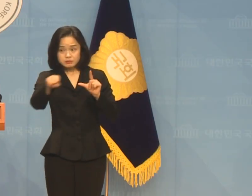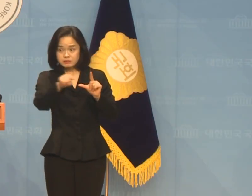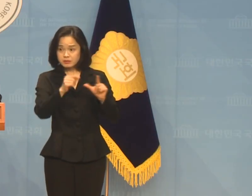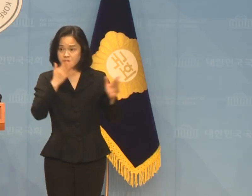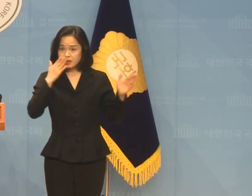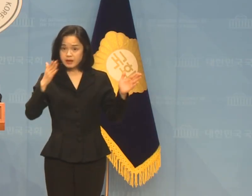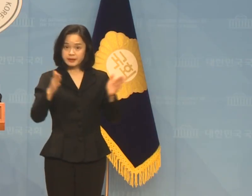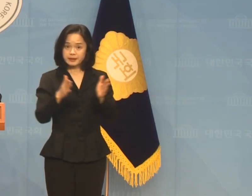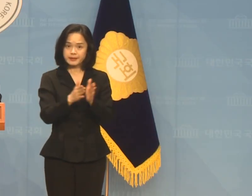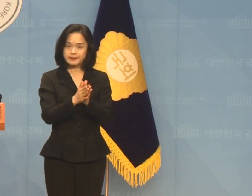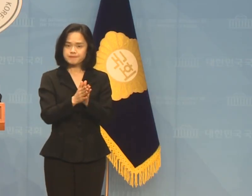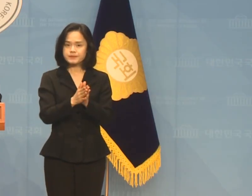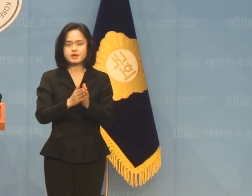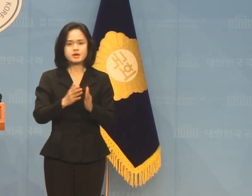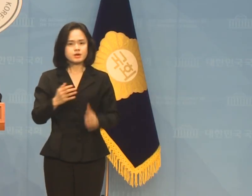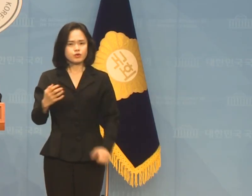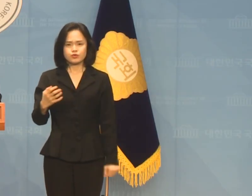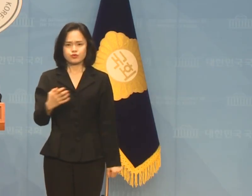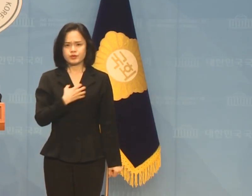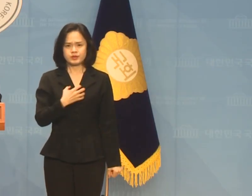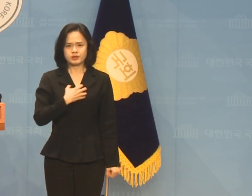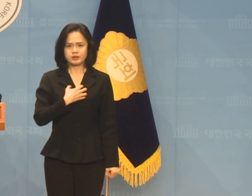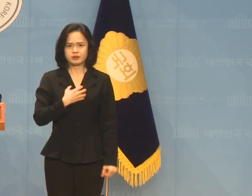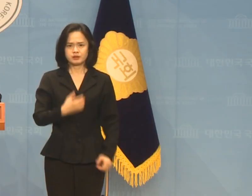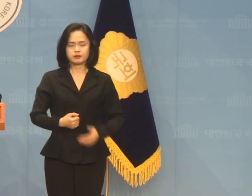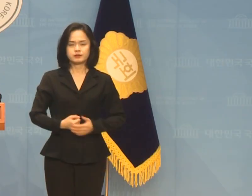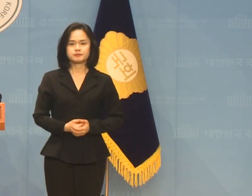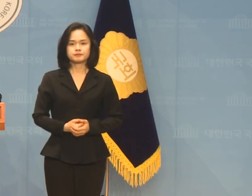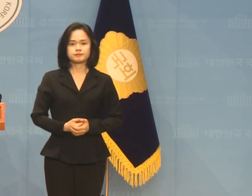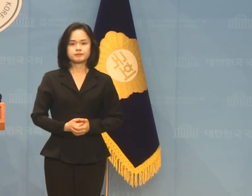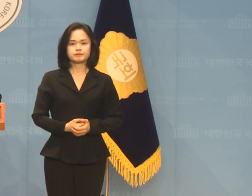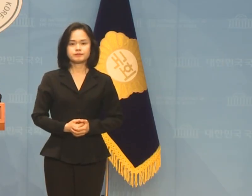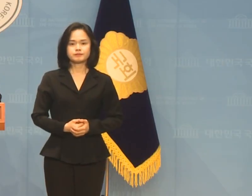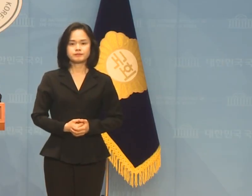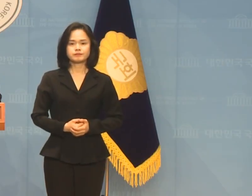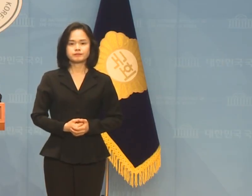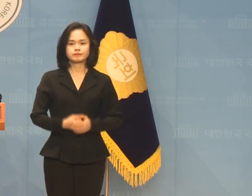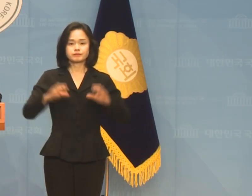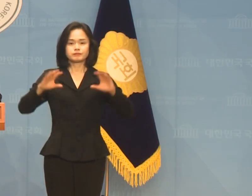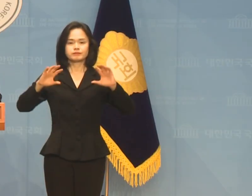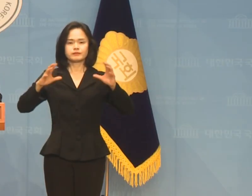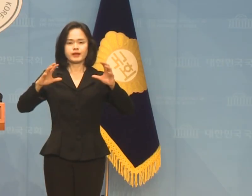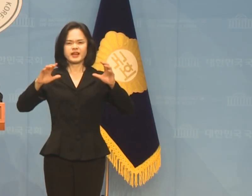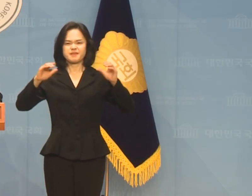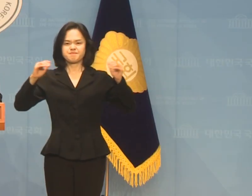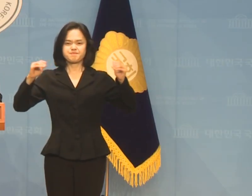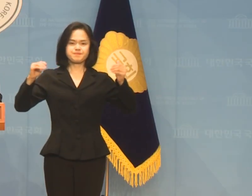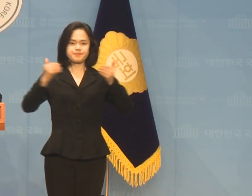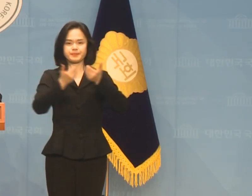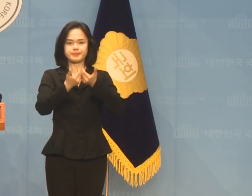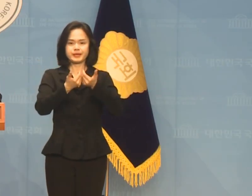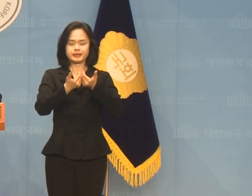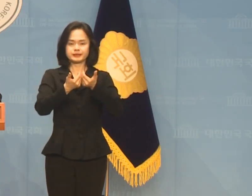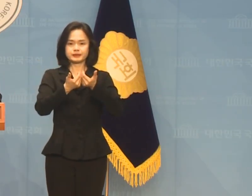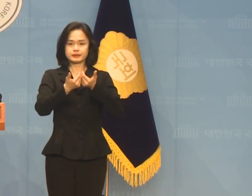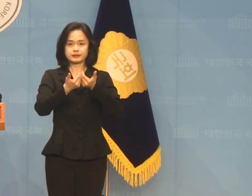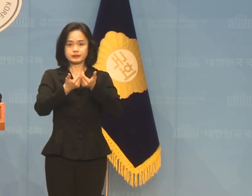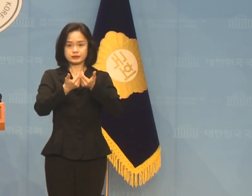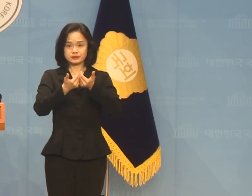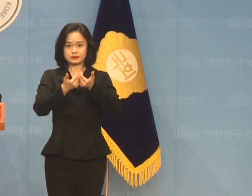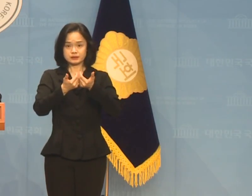상황입니다. 이를 반국세, 즉 반국가 세력들은 우리 손으로 뽑은